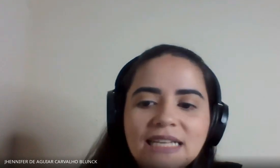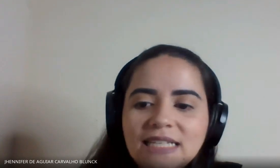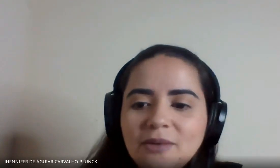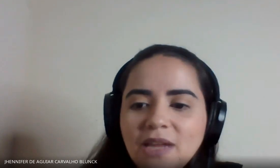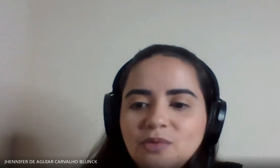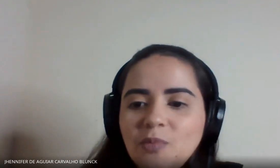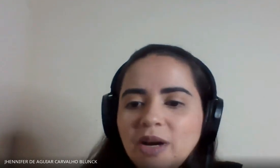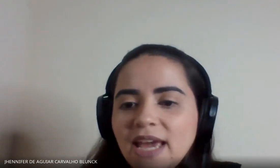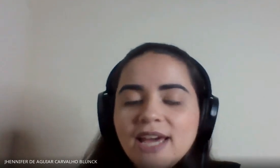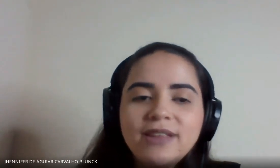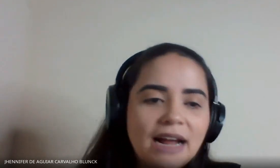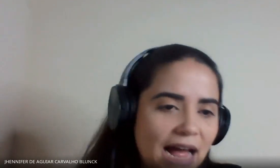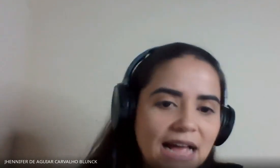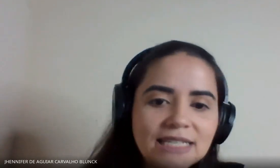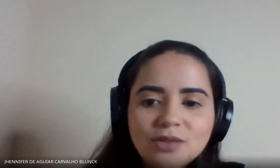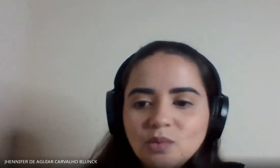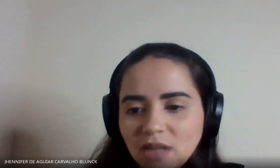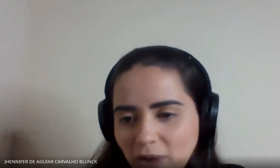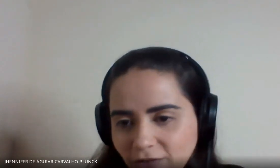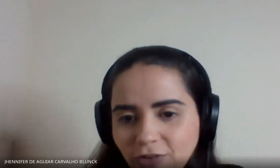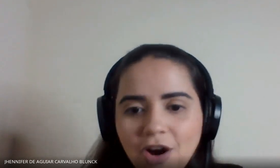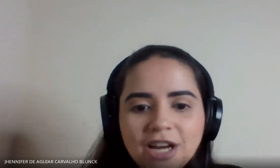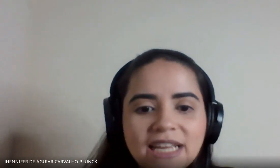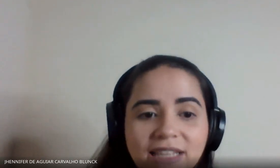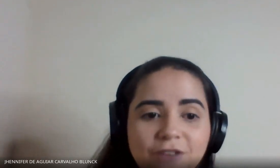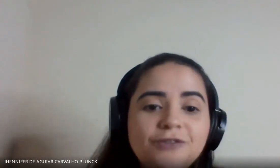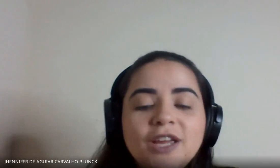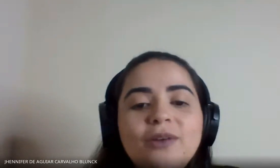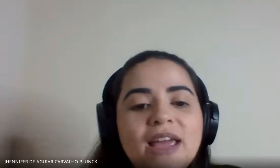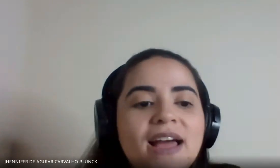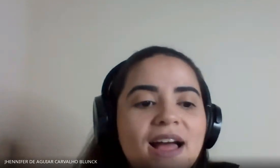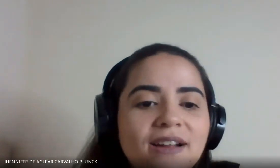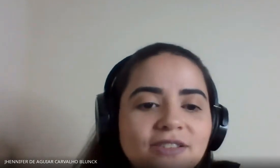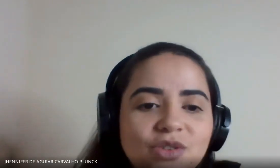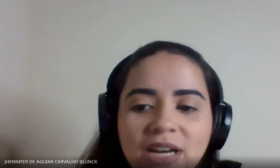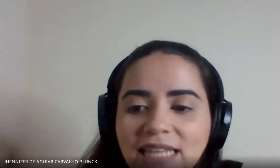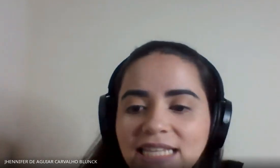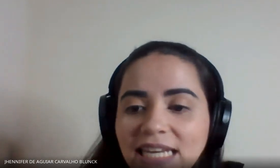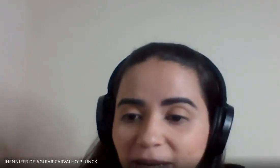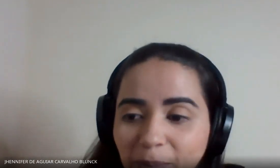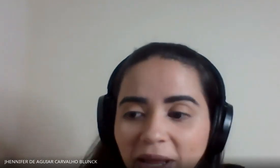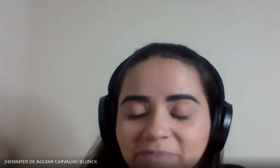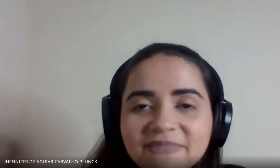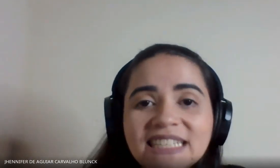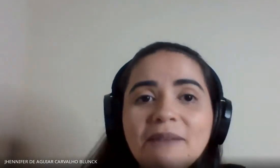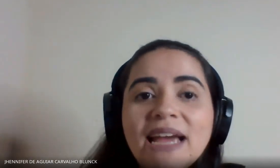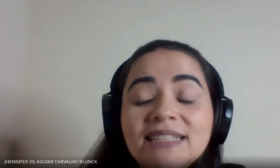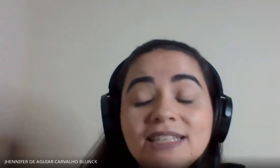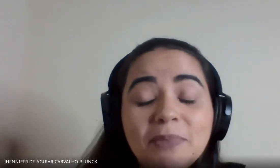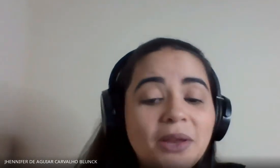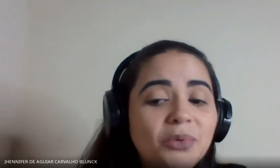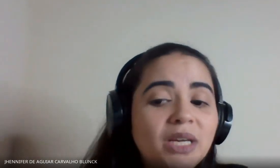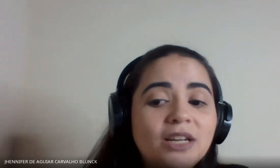em casa também do companheiro, da casa, do trabalho fora. Quem tem filho aí a jornada é tripla, ainda